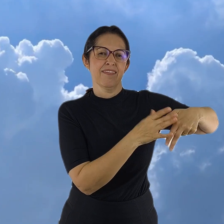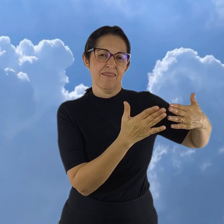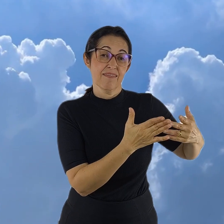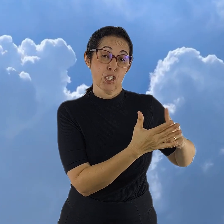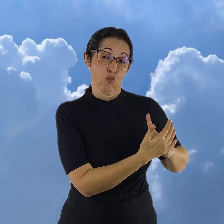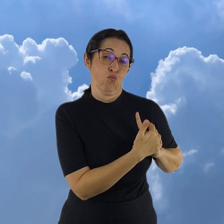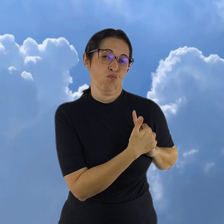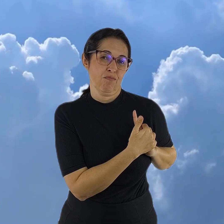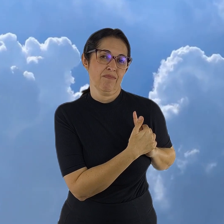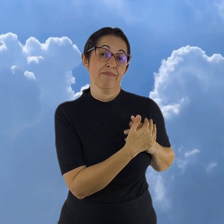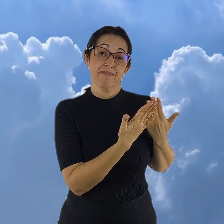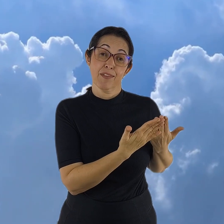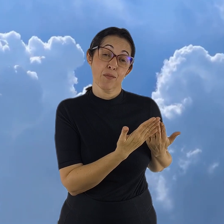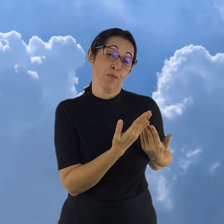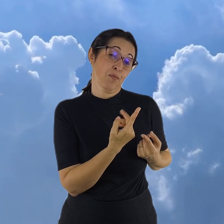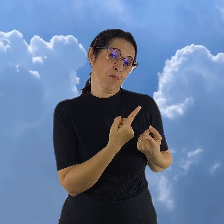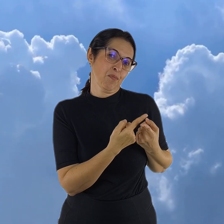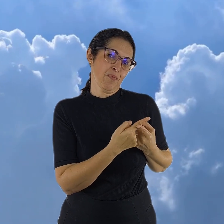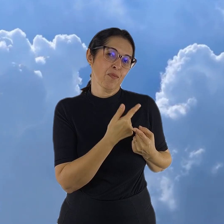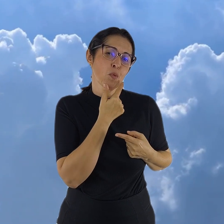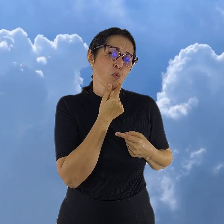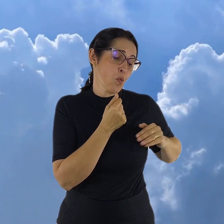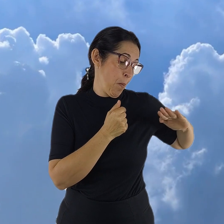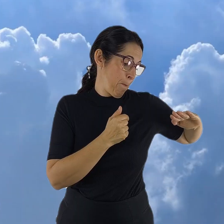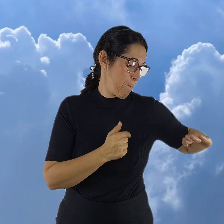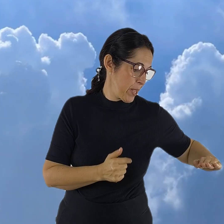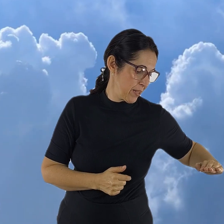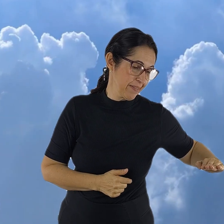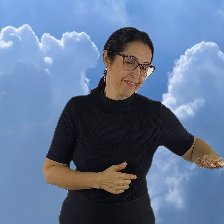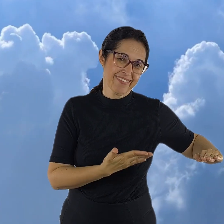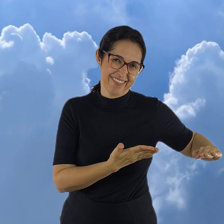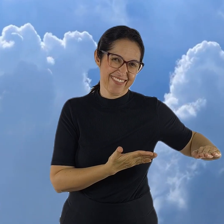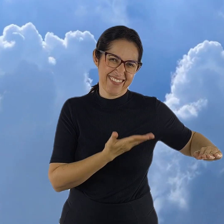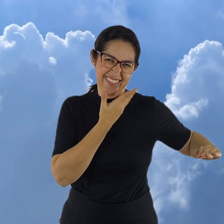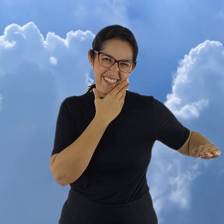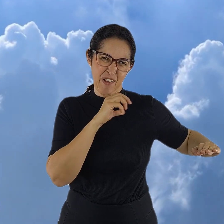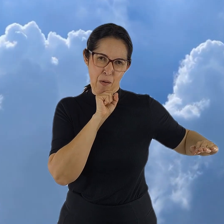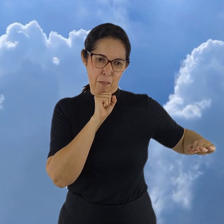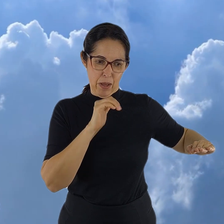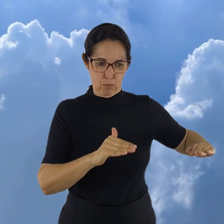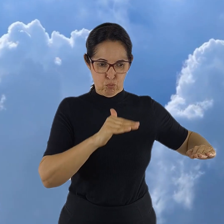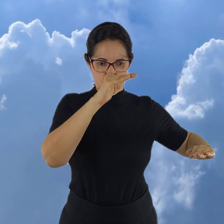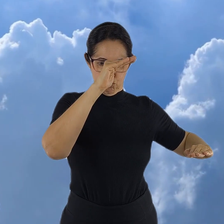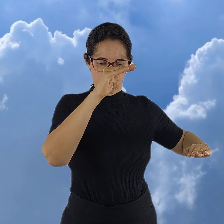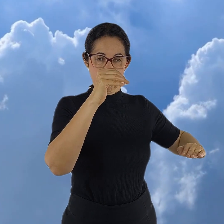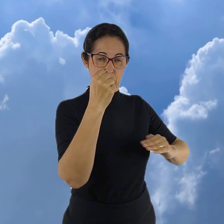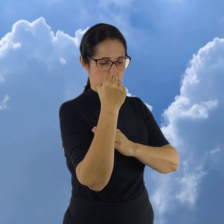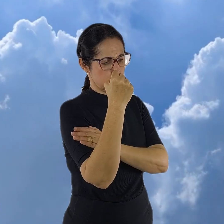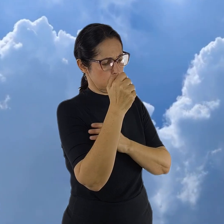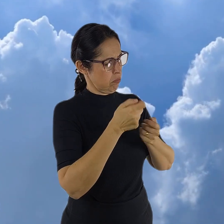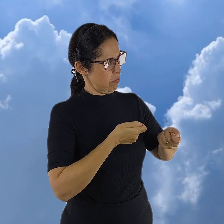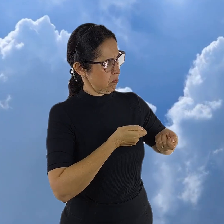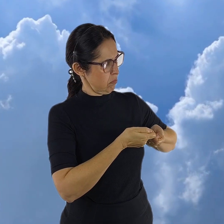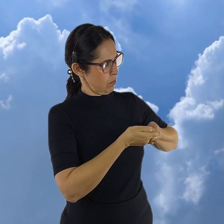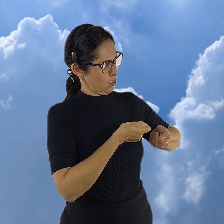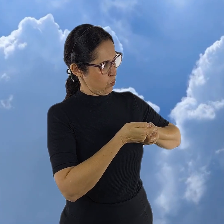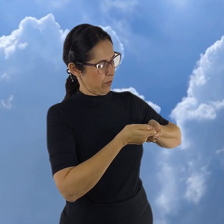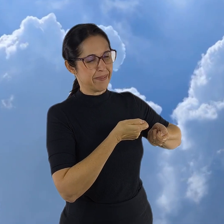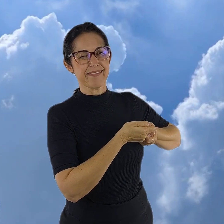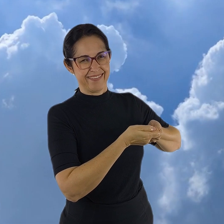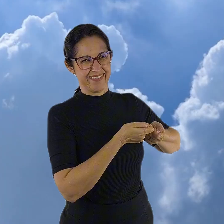Porque enquanto ainda era um menininho, um intermediário, ele era mais forte que o menino, ele era maior que o